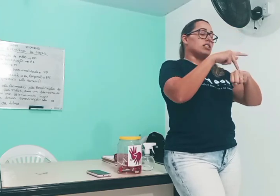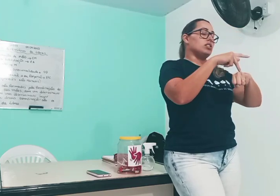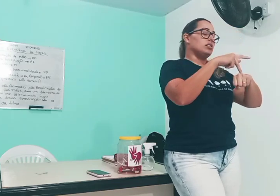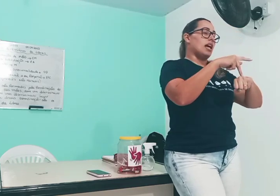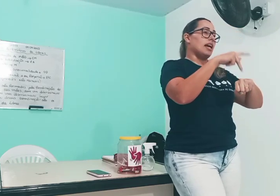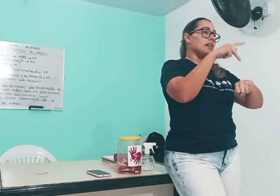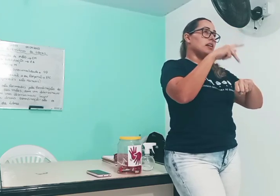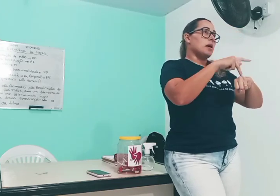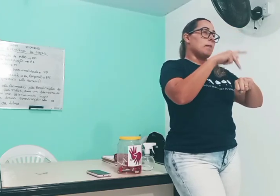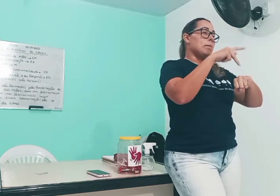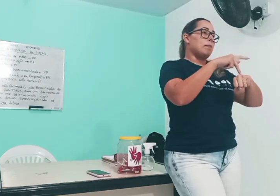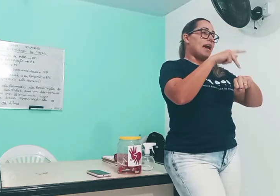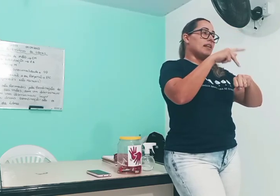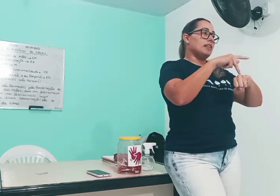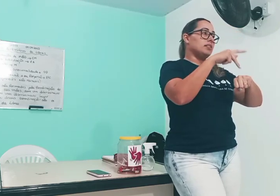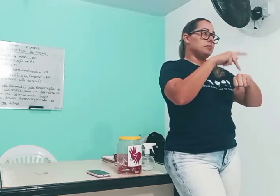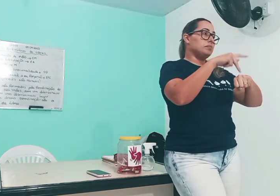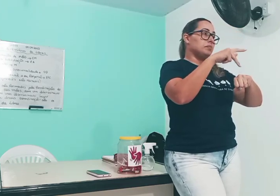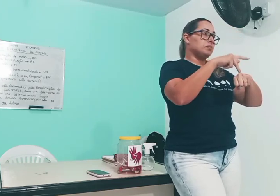gente tem pedra,